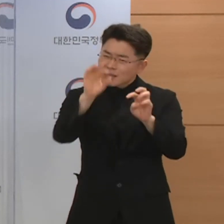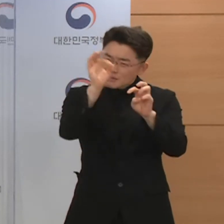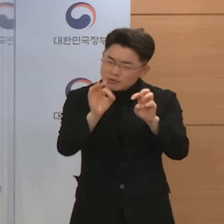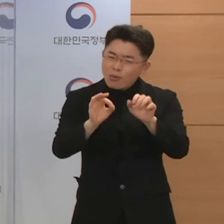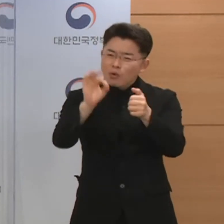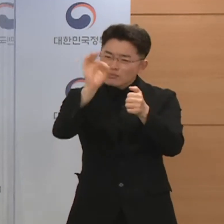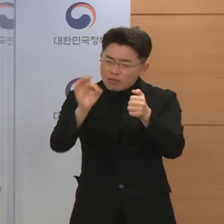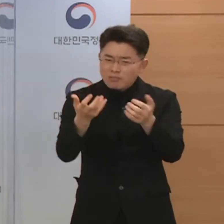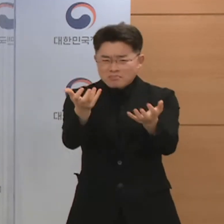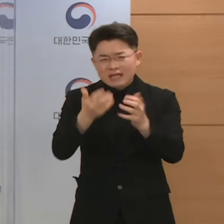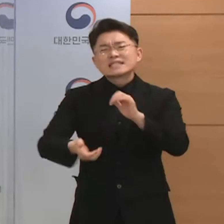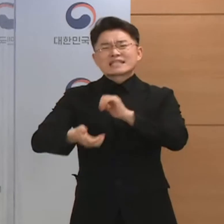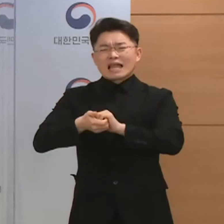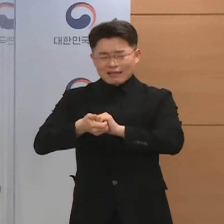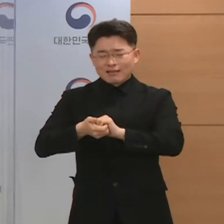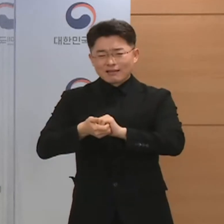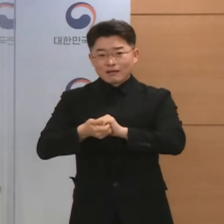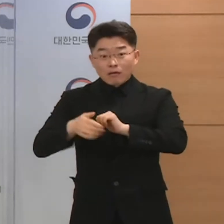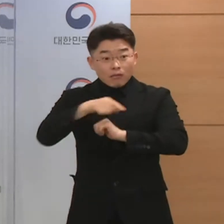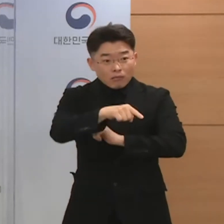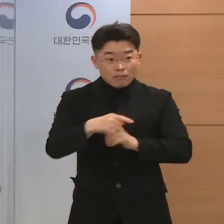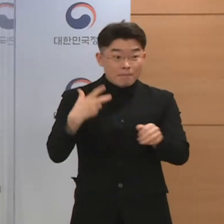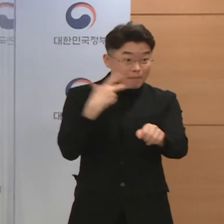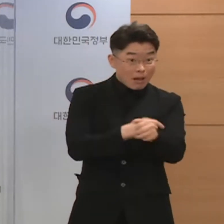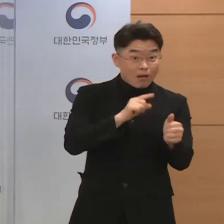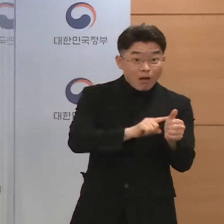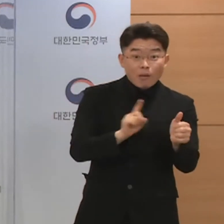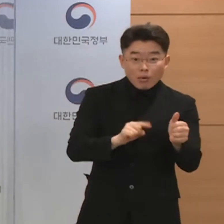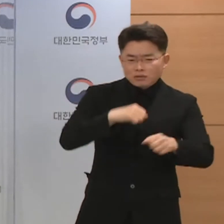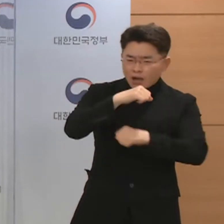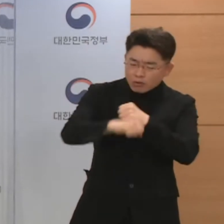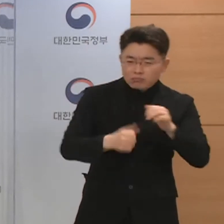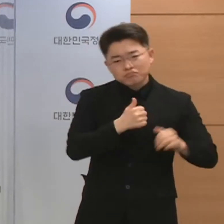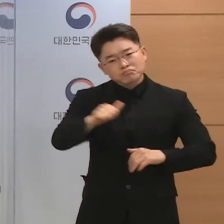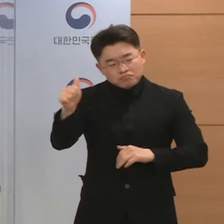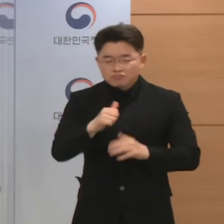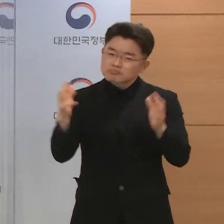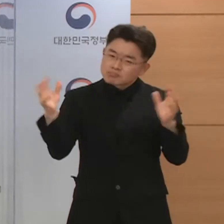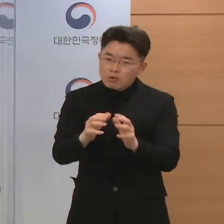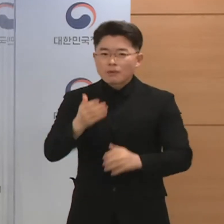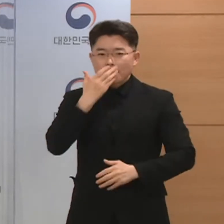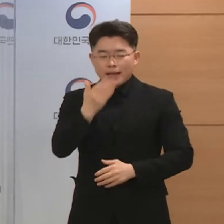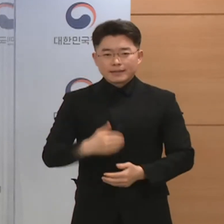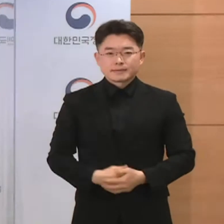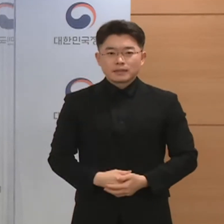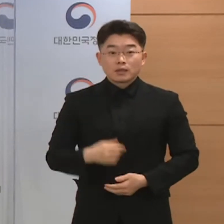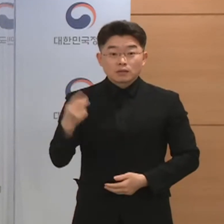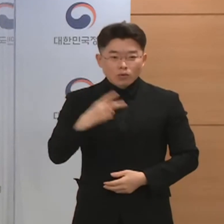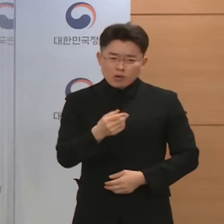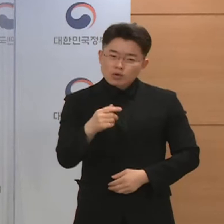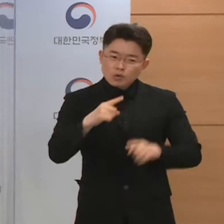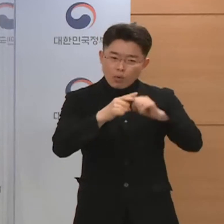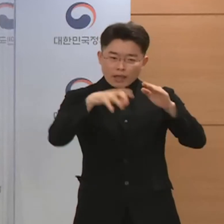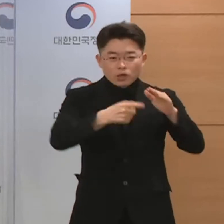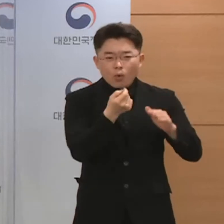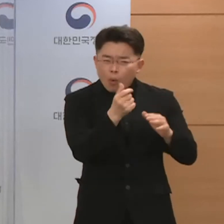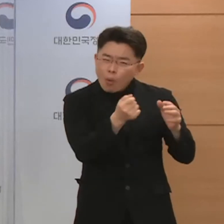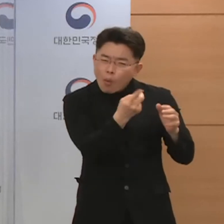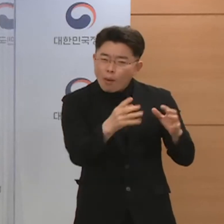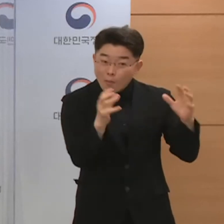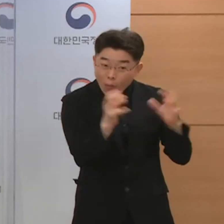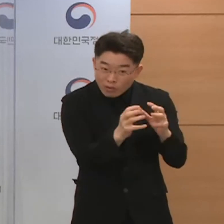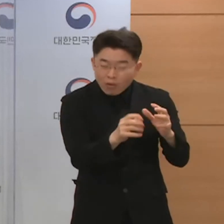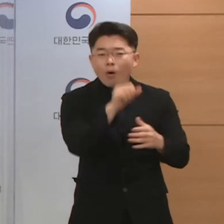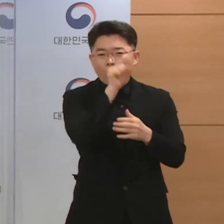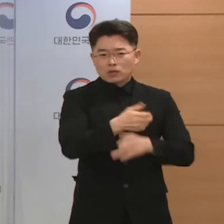등 정규 종교 활동의 참석 인원 기준에서 제외됩니다. 현재 금지된 소모임과 성가대 구성도